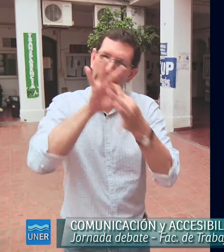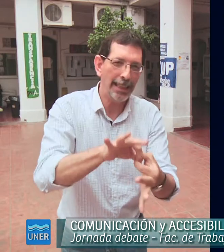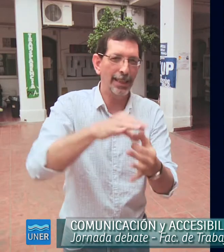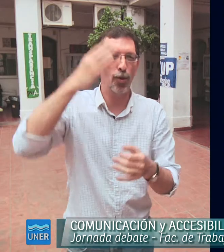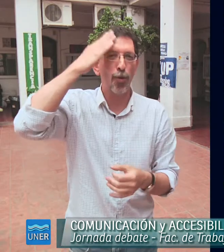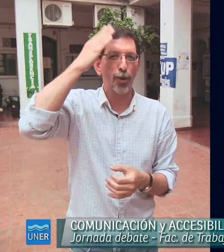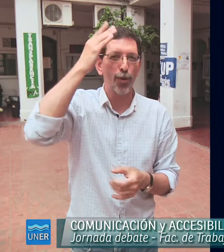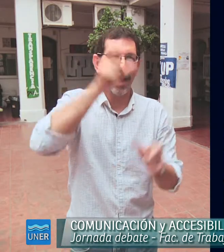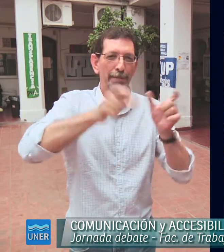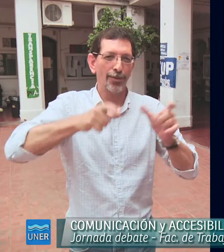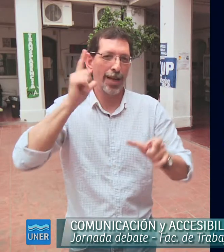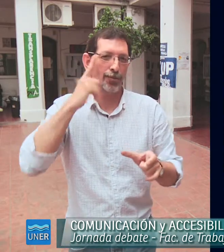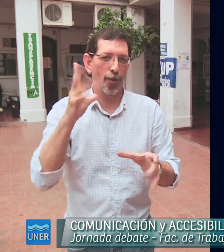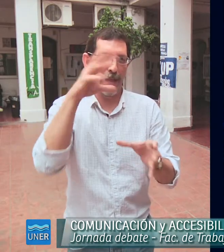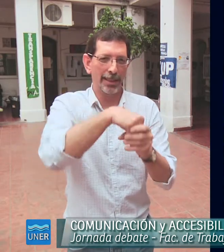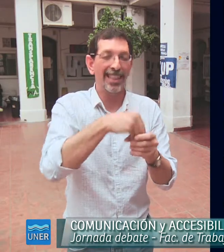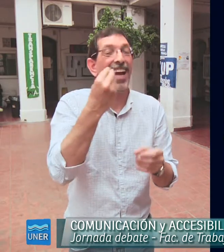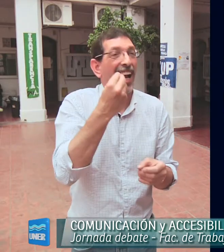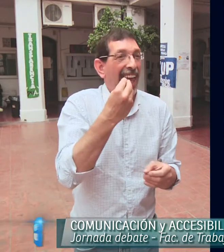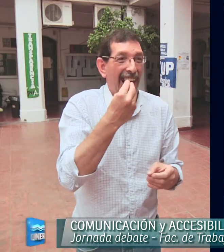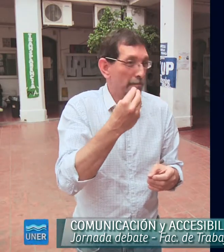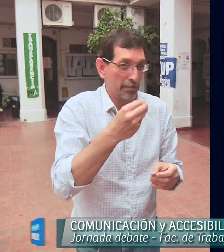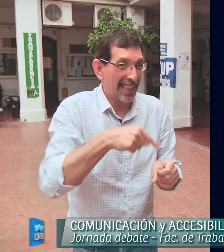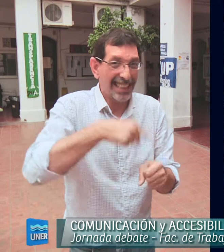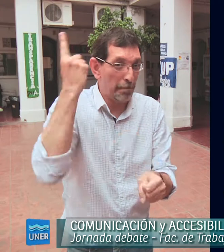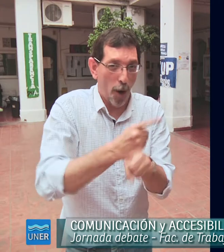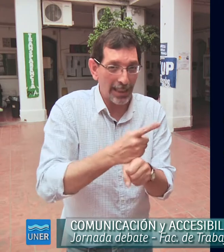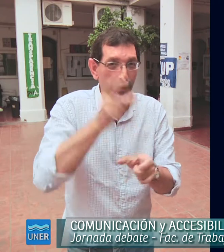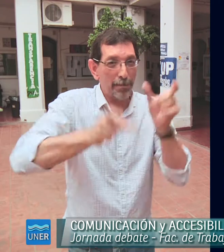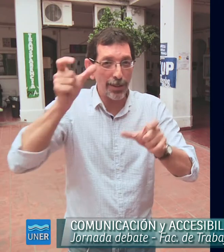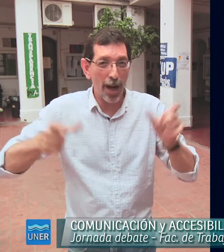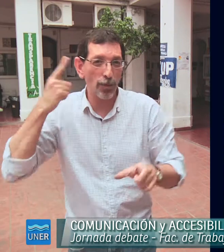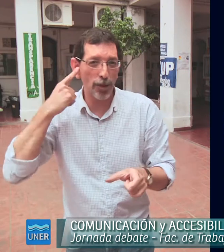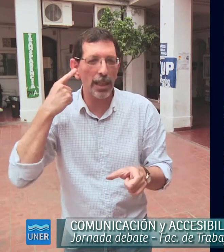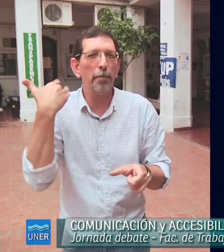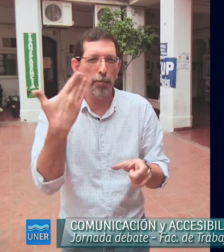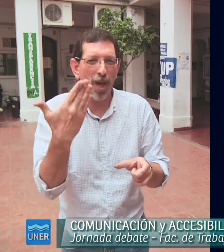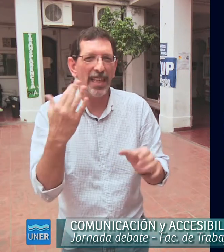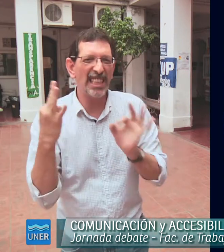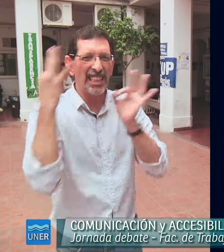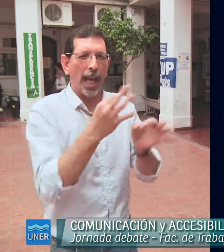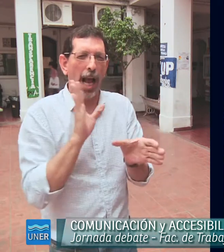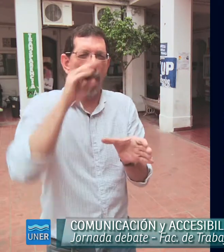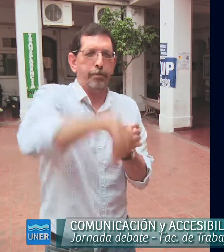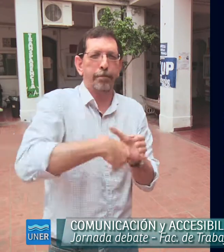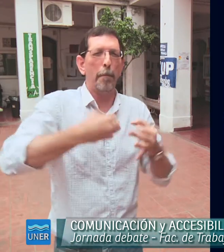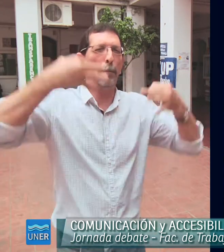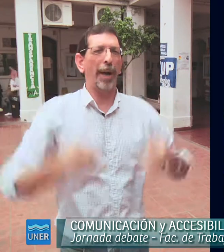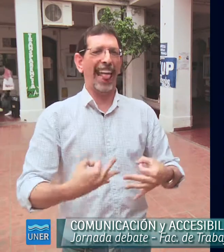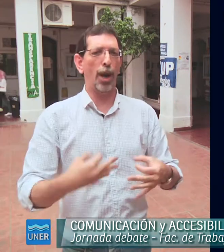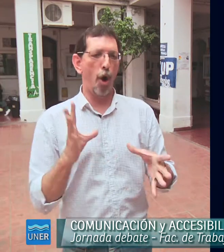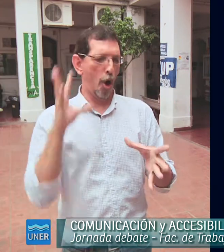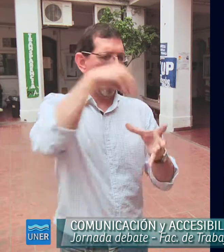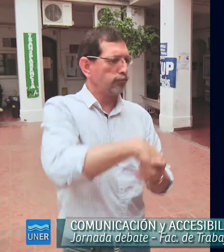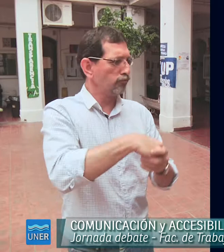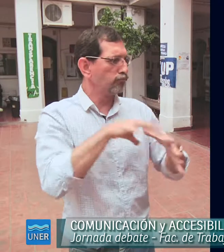poder hacer que los contenidos de esos estén adaptados a lo que es la cultura de la comunidad sorda y que las personas oyentes